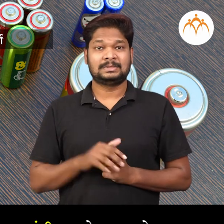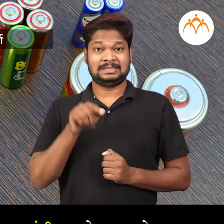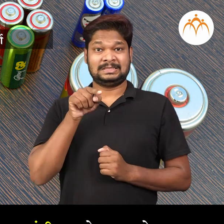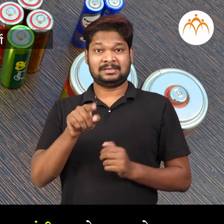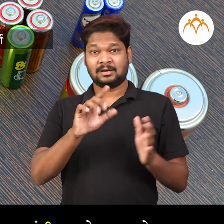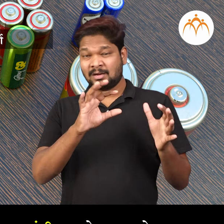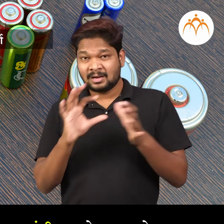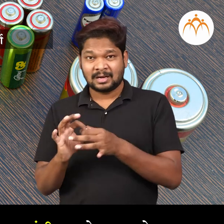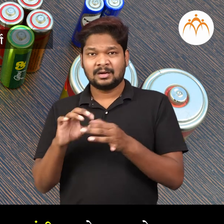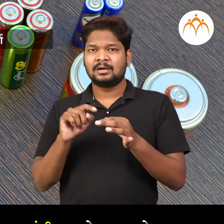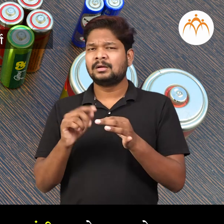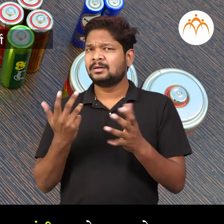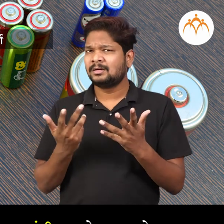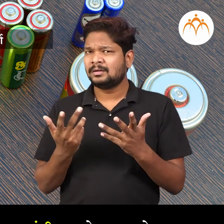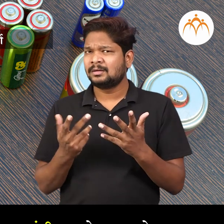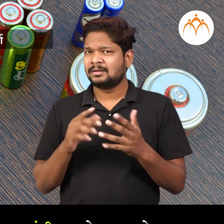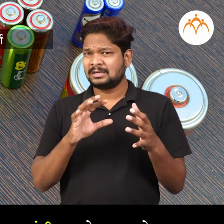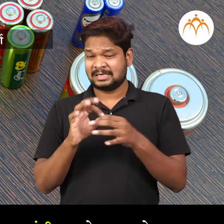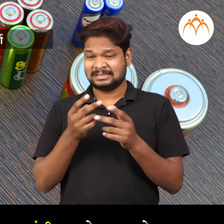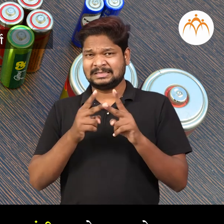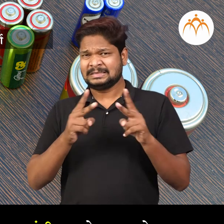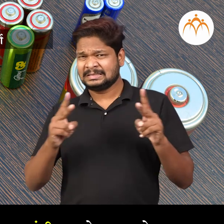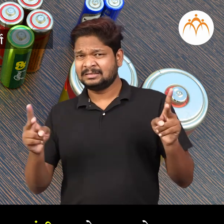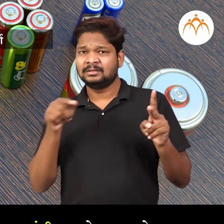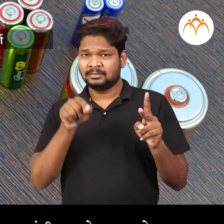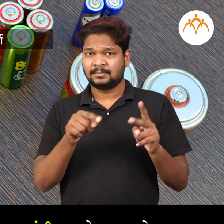त्याचे संबंधित घटक ने